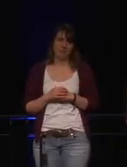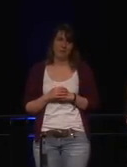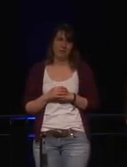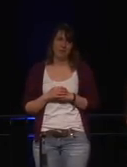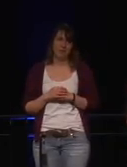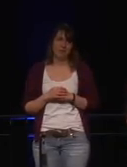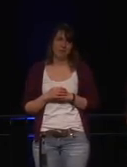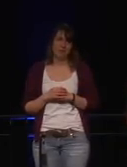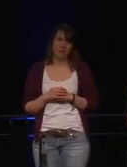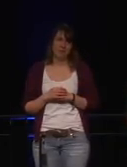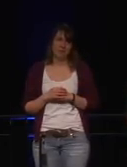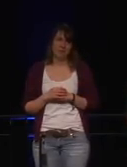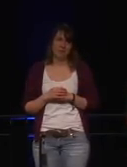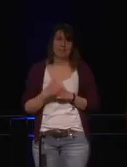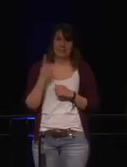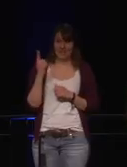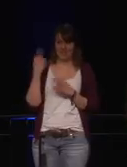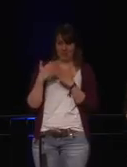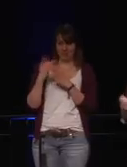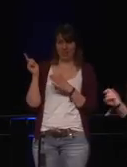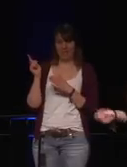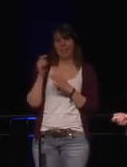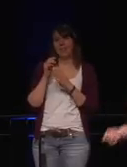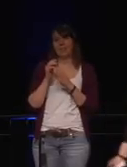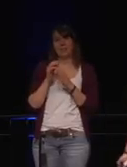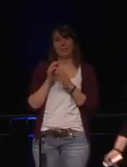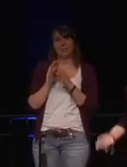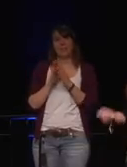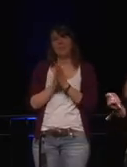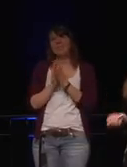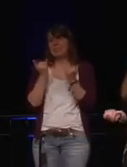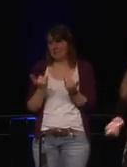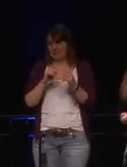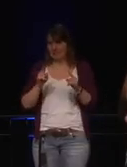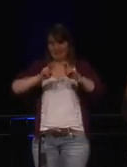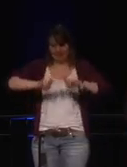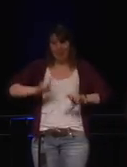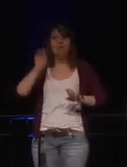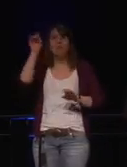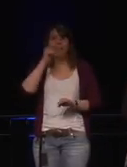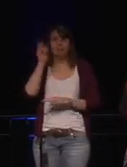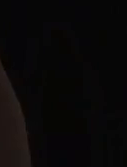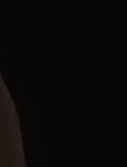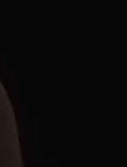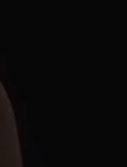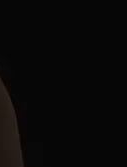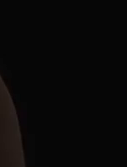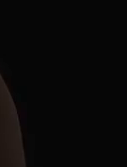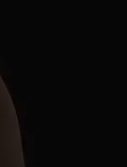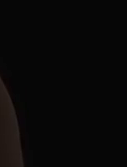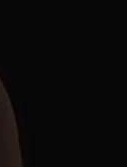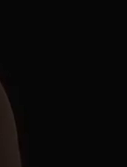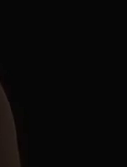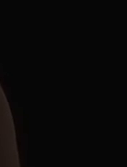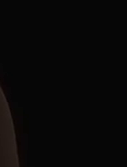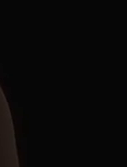al tema relacionado al sexo sobre esto. Y hay una cosa que deberíais buscar después, por favor